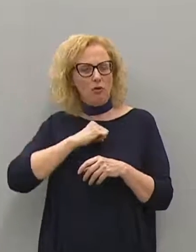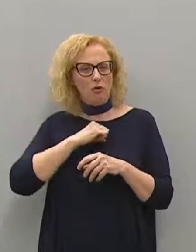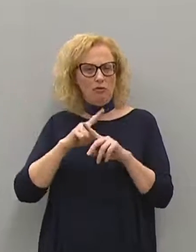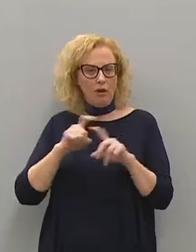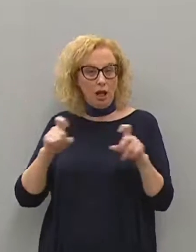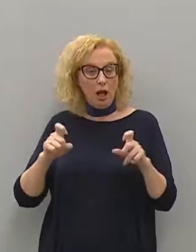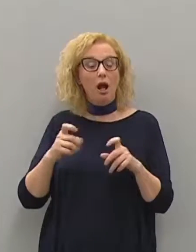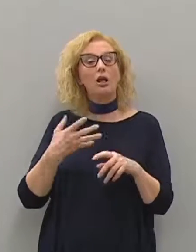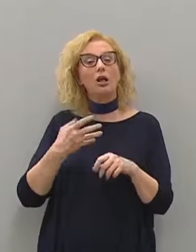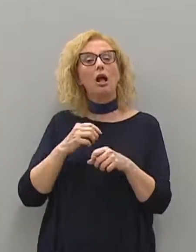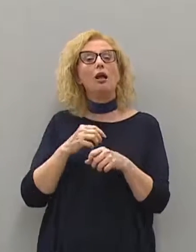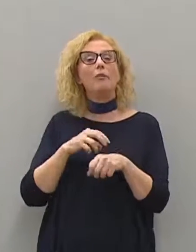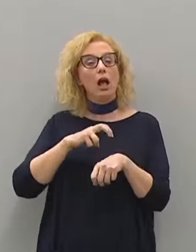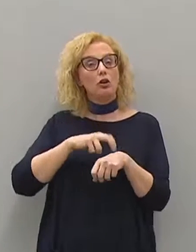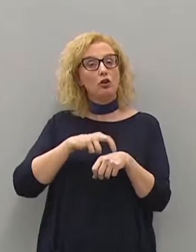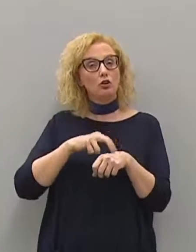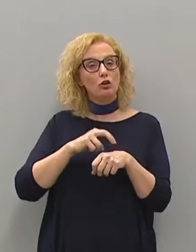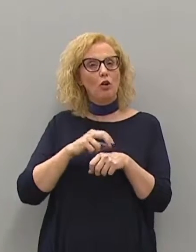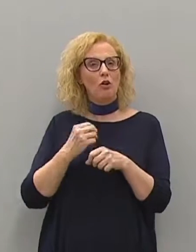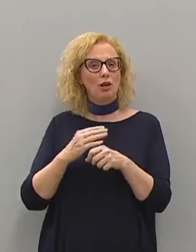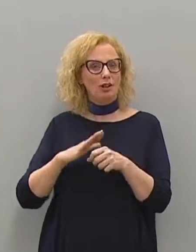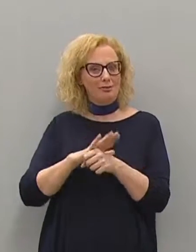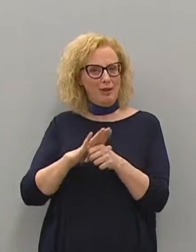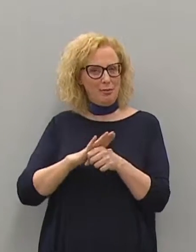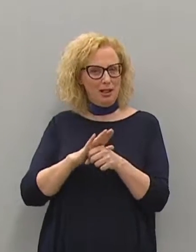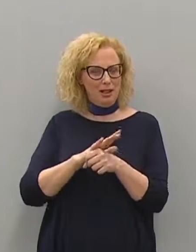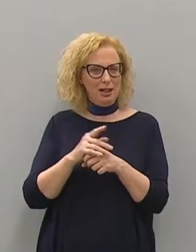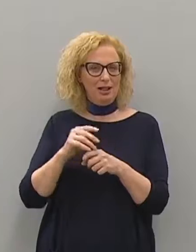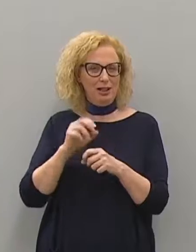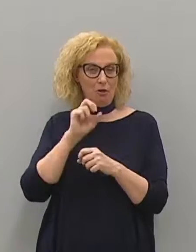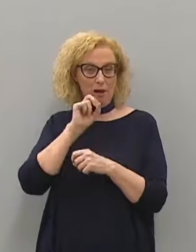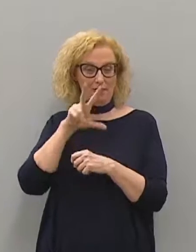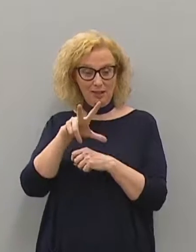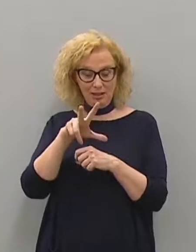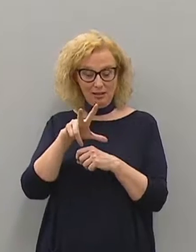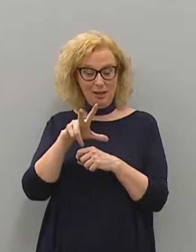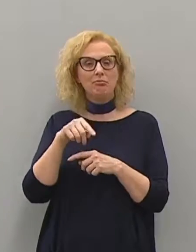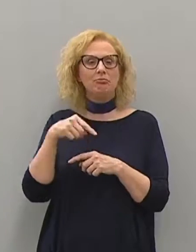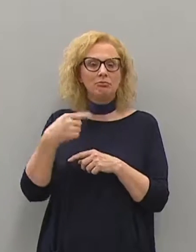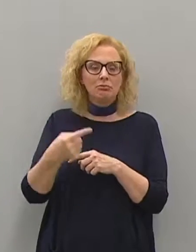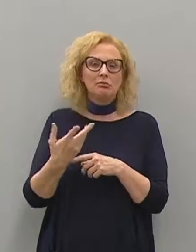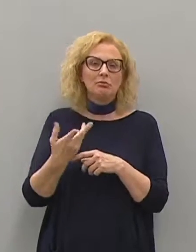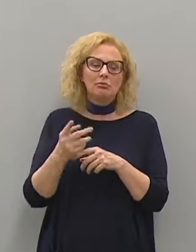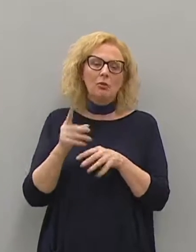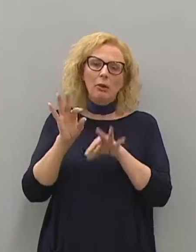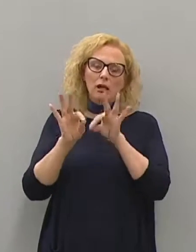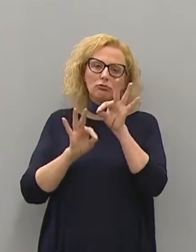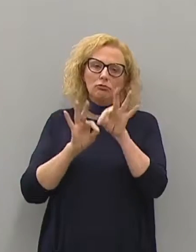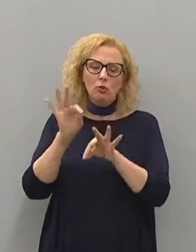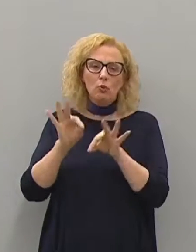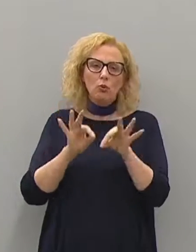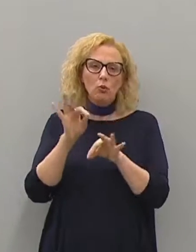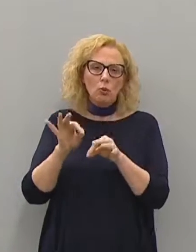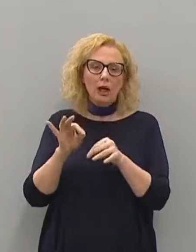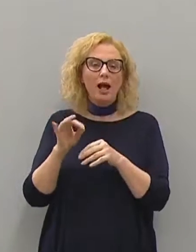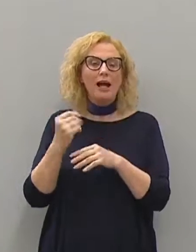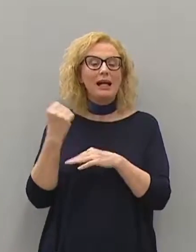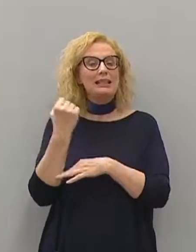segnalazioni dei medici di medicina generale o direttamente il primo in italia già attivo delle nostri servizi domiciliari